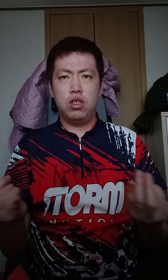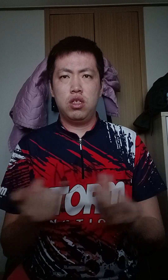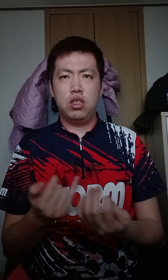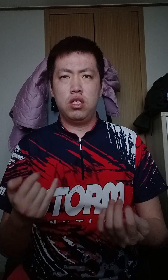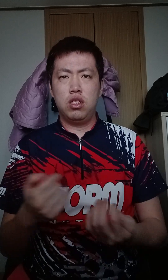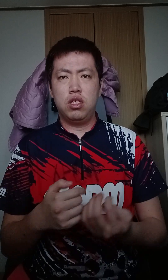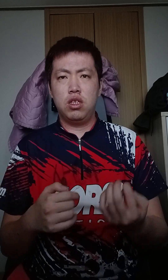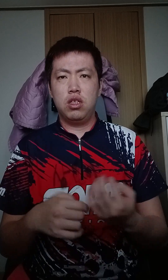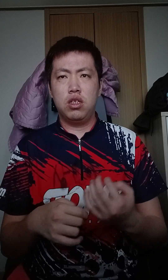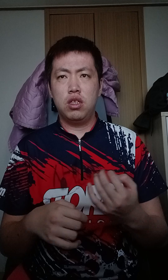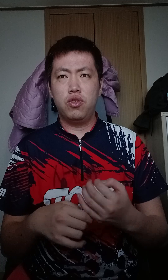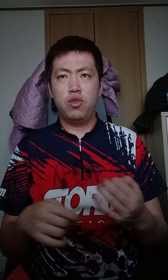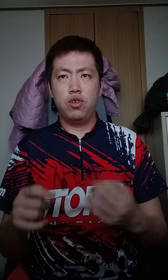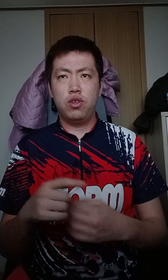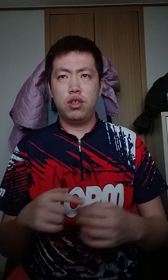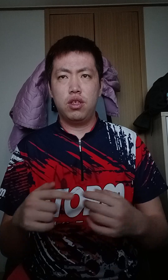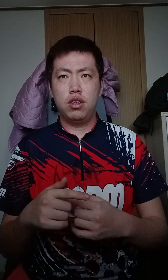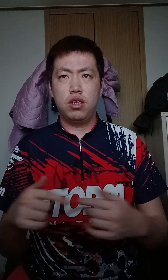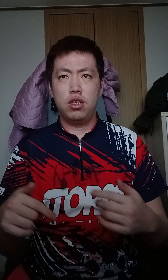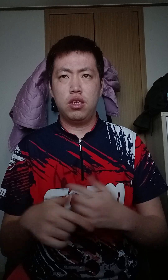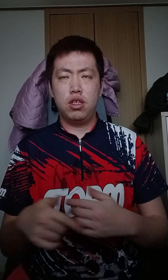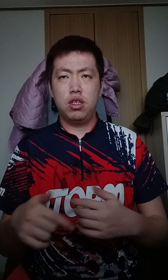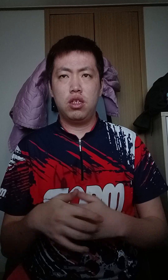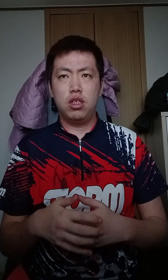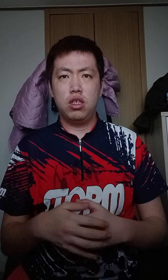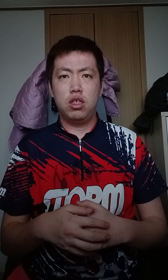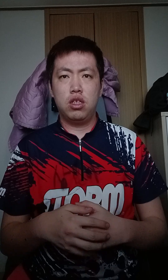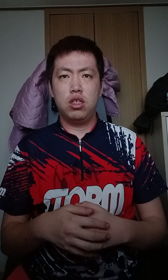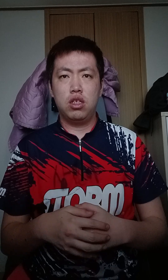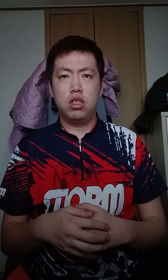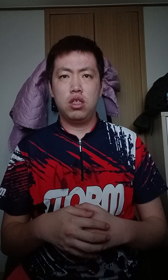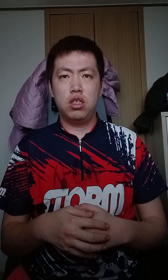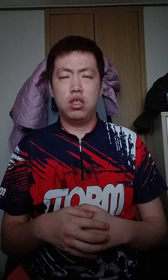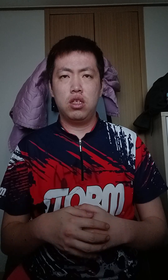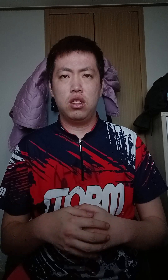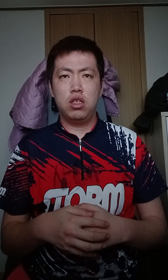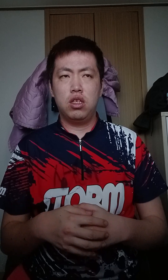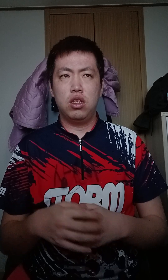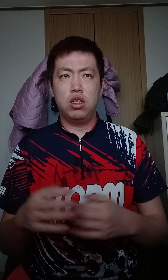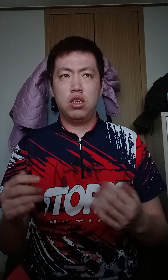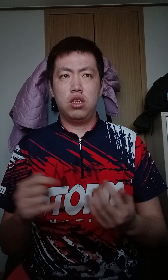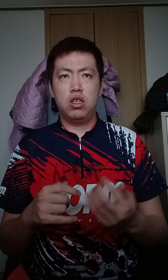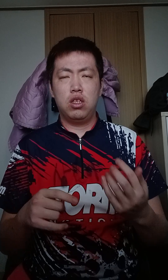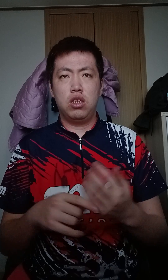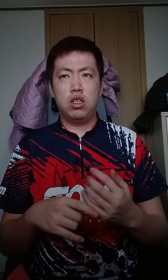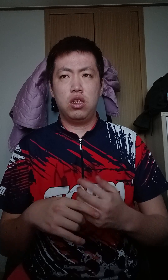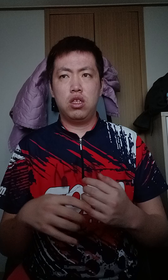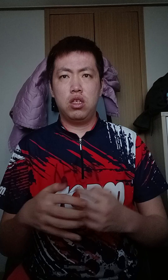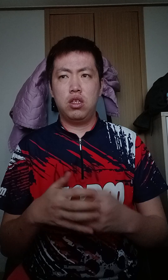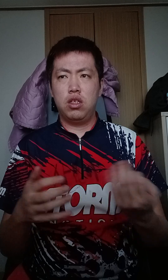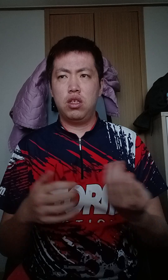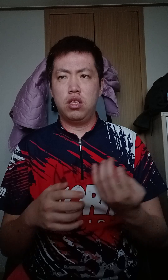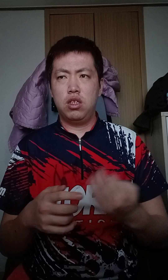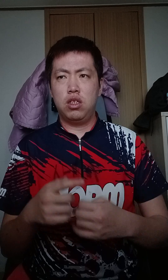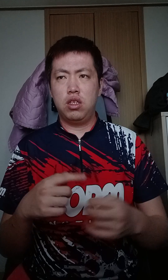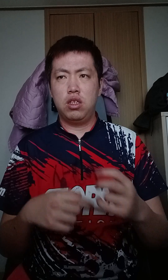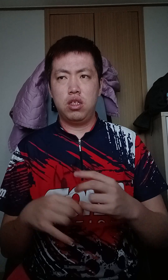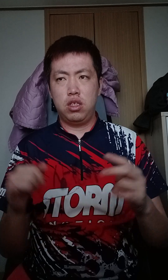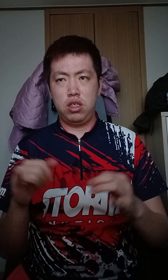않아 이 간이 화장실을 목욕탕 안에서 사용해야 합니다. 하지만 두 시설은 장애인이 불편 없이 이용할 수 있다는